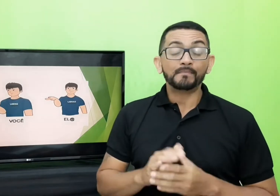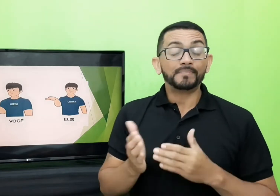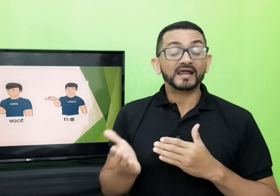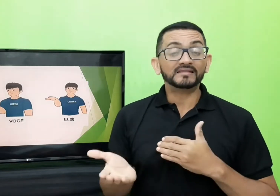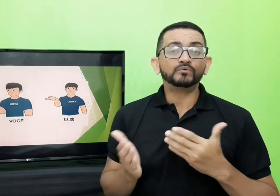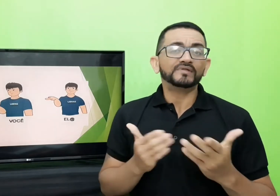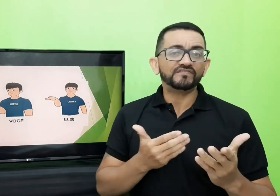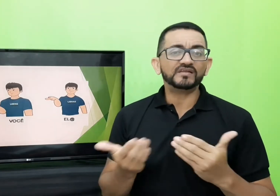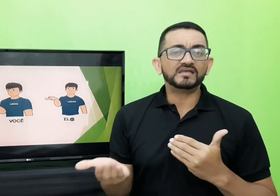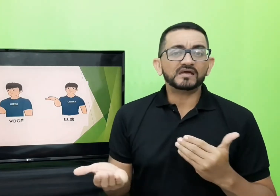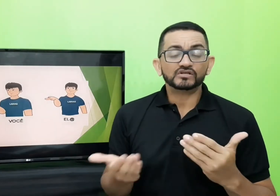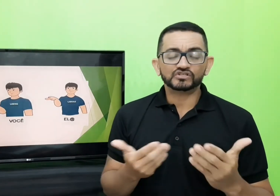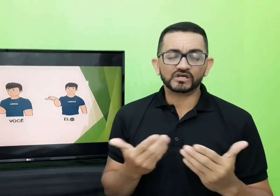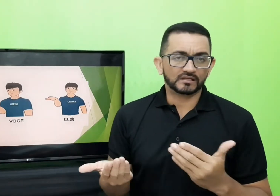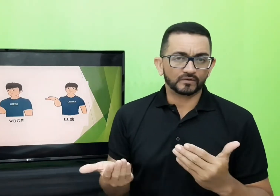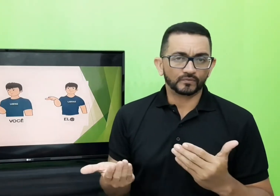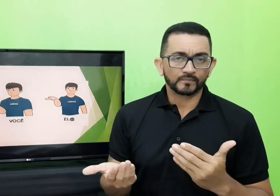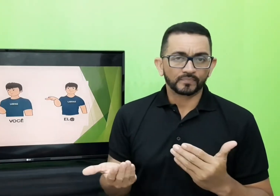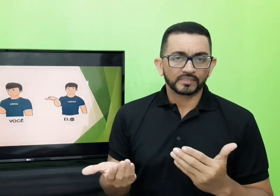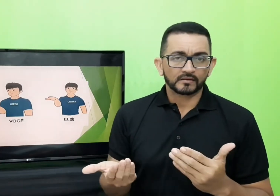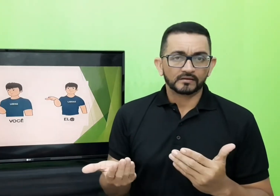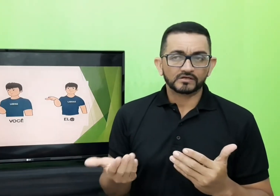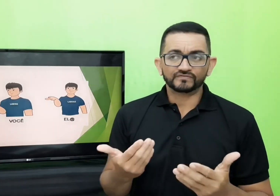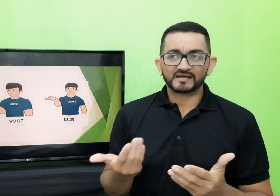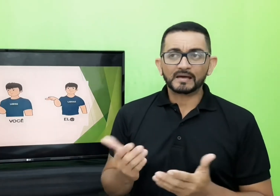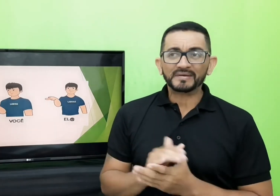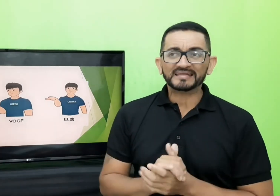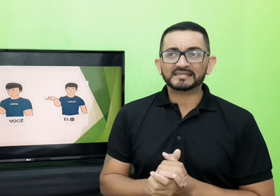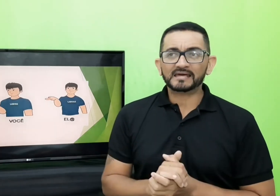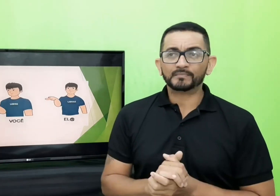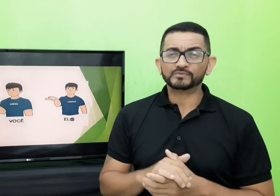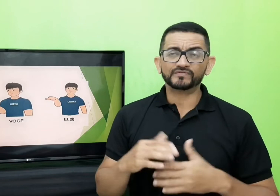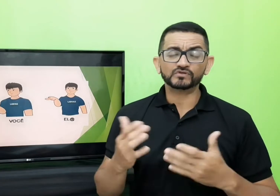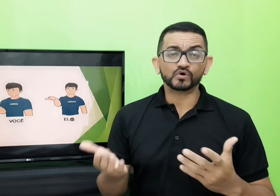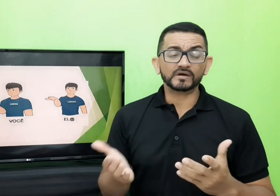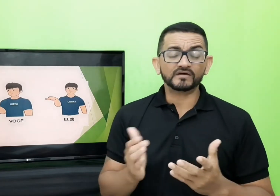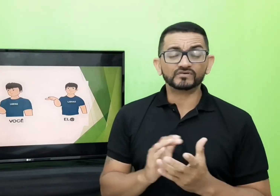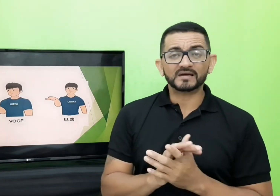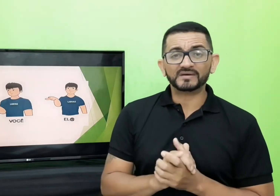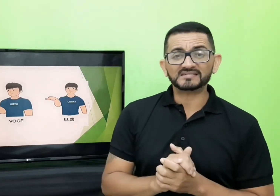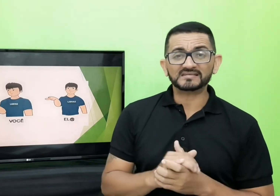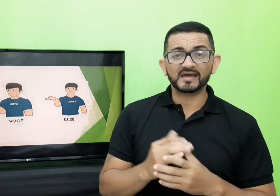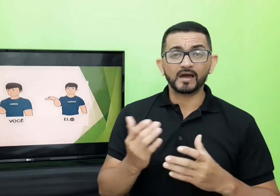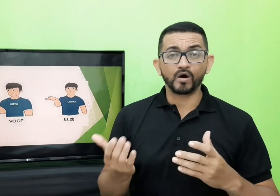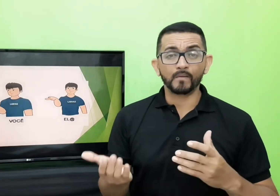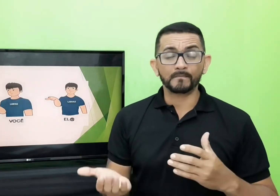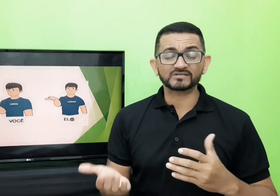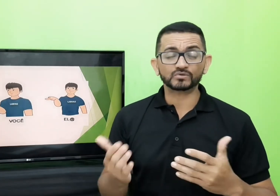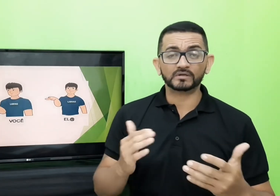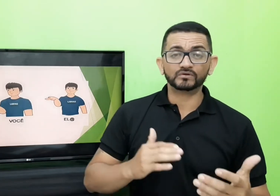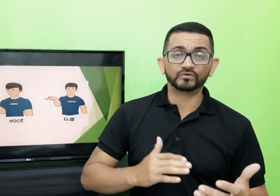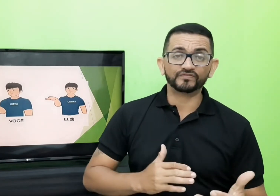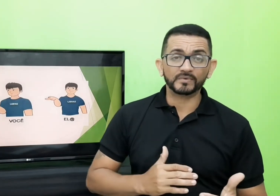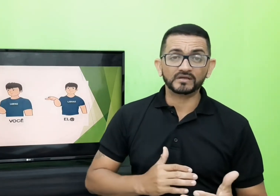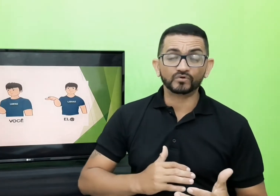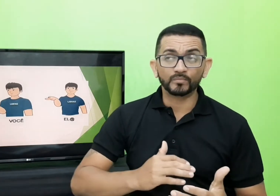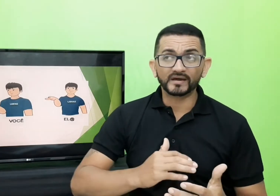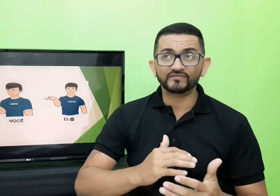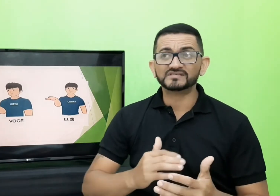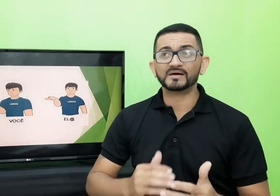para não definir gênero. Isso vai depender, mas professor, como é que eu vou saber se é masculino ou feminino? Como é que eu vou saber